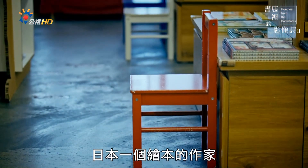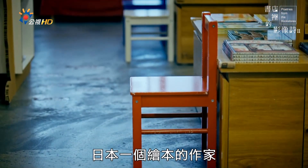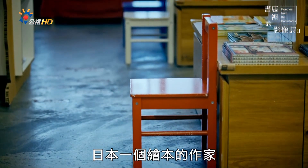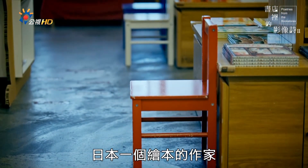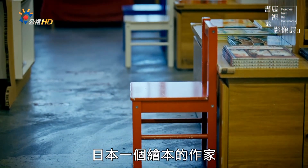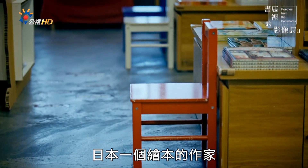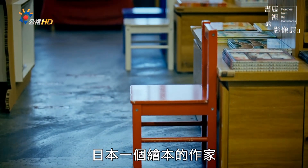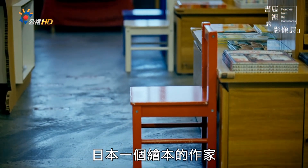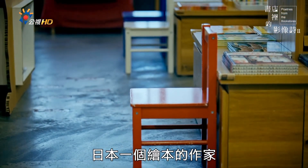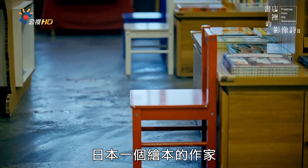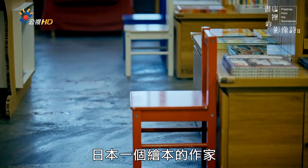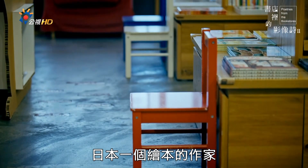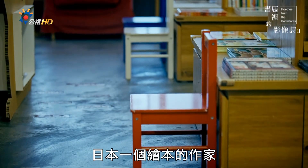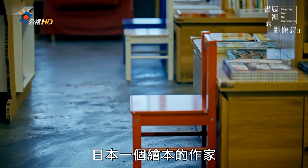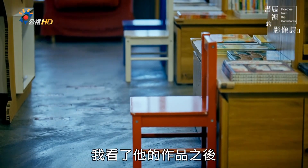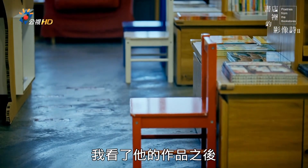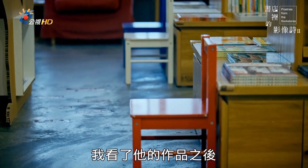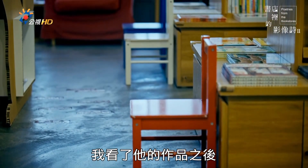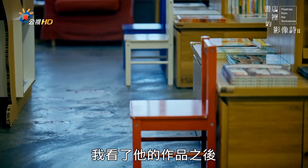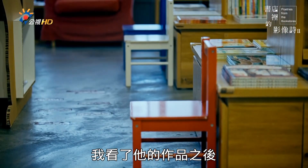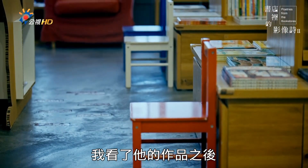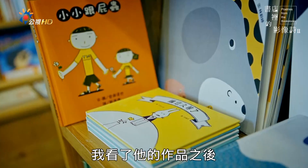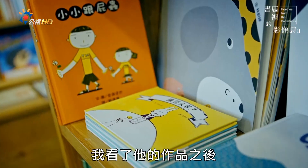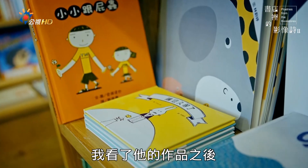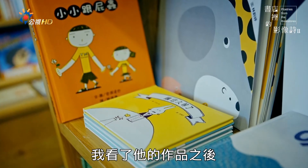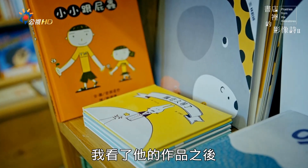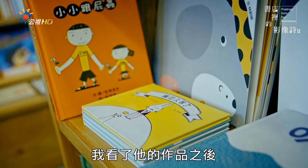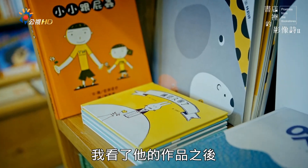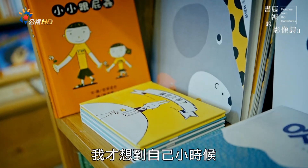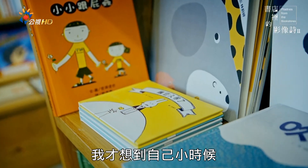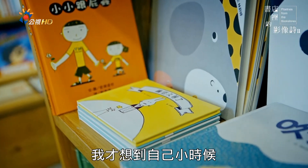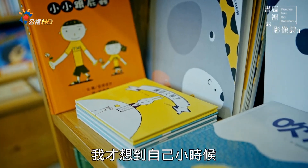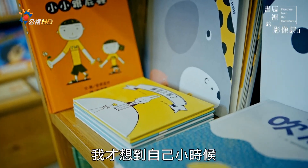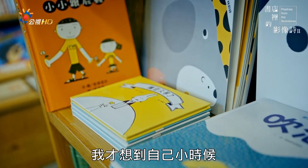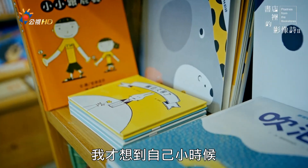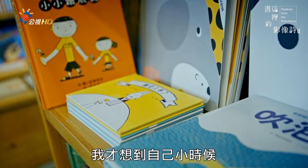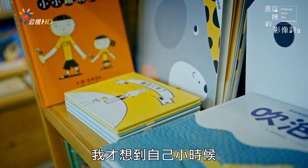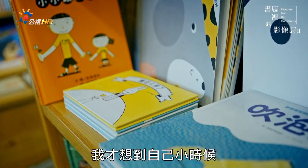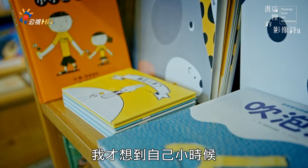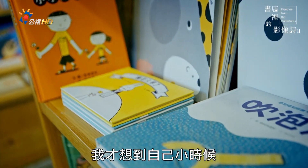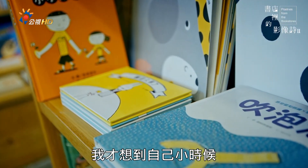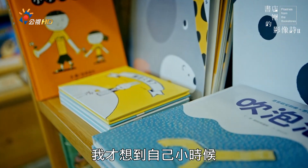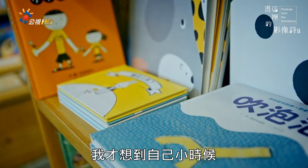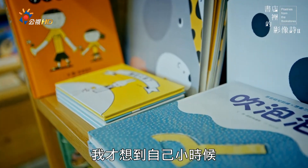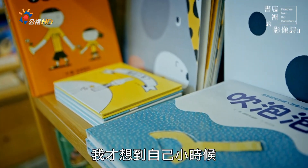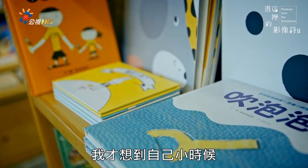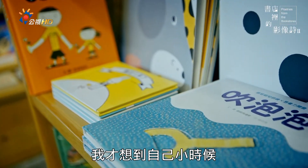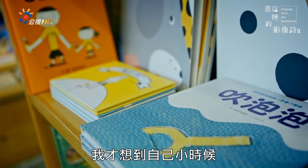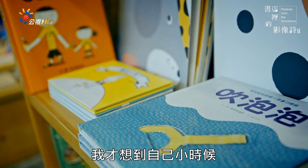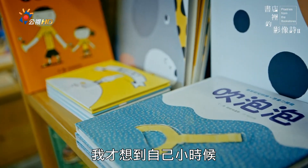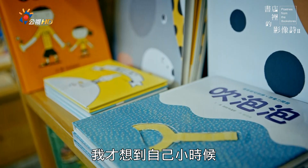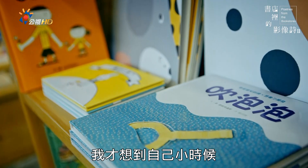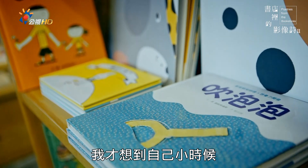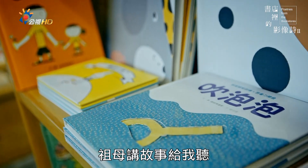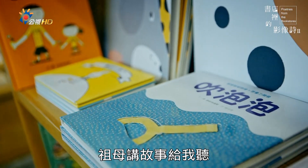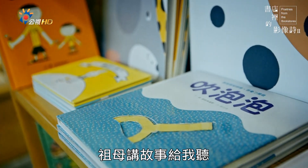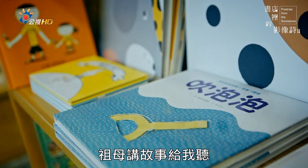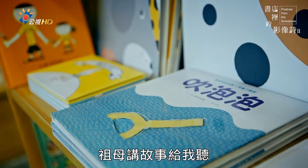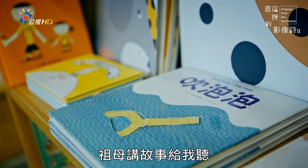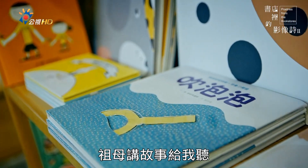本的一个绘本的作家，我看伊的作品了，我啊，这想到岁来孙的时代，孙讲故事